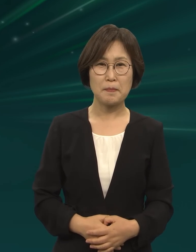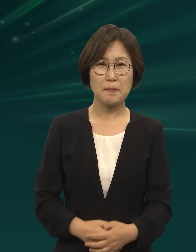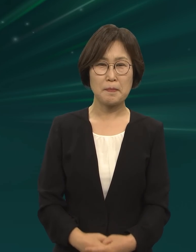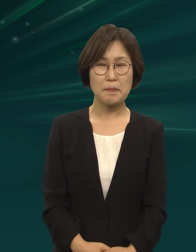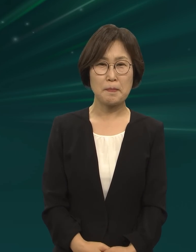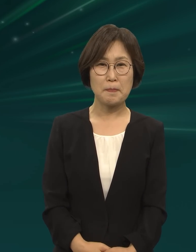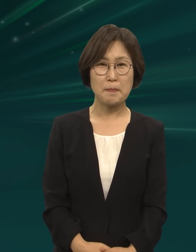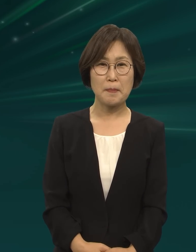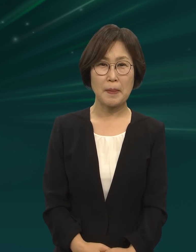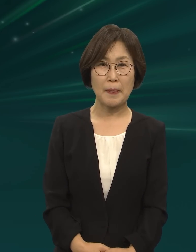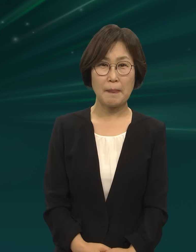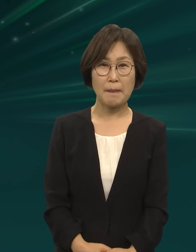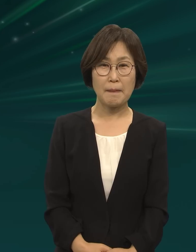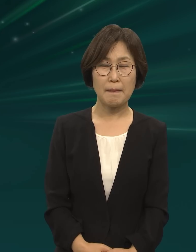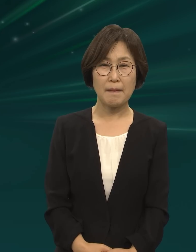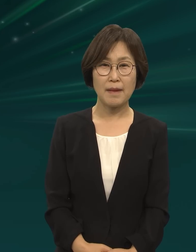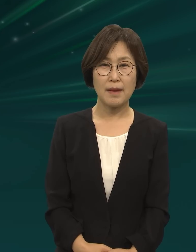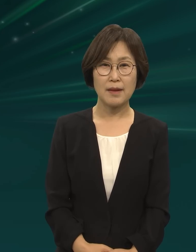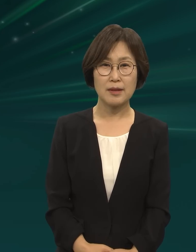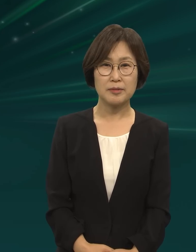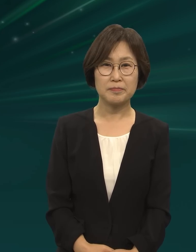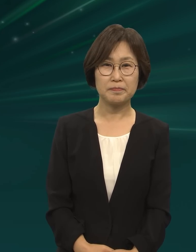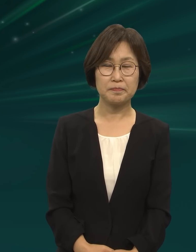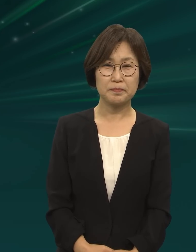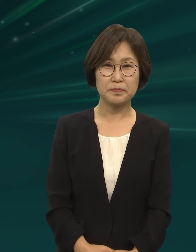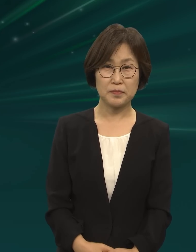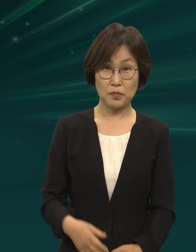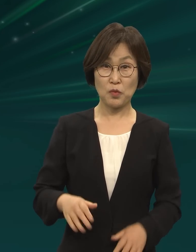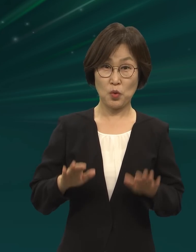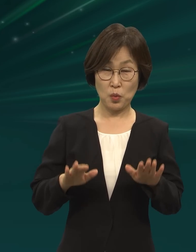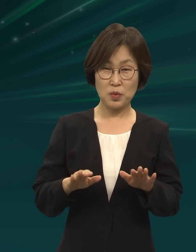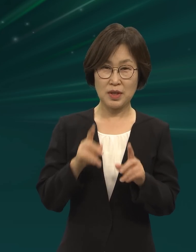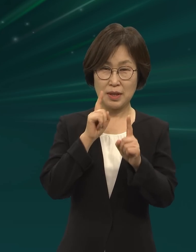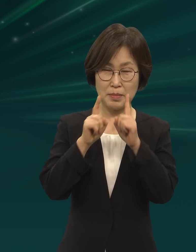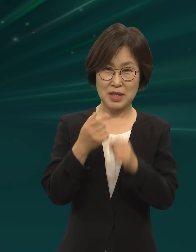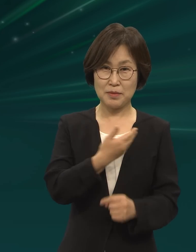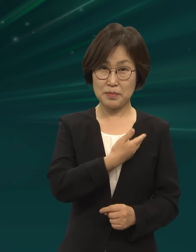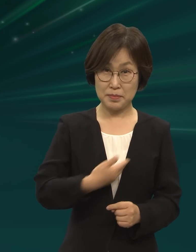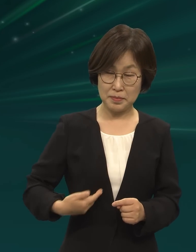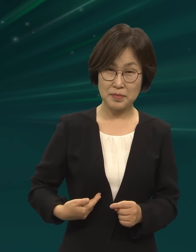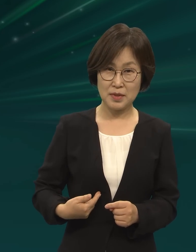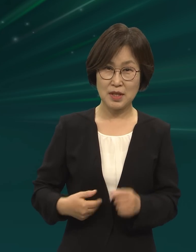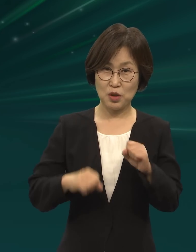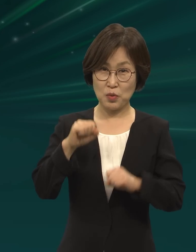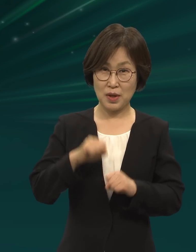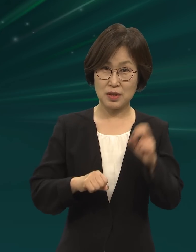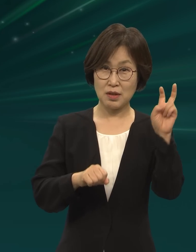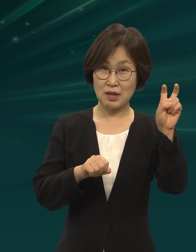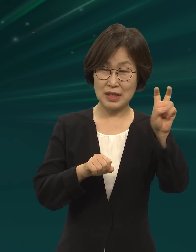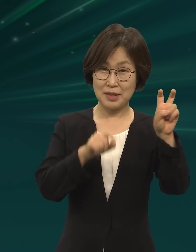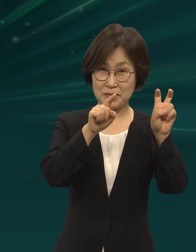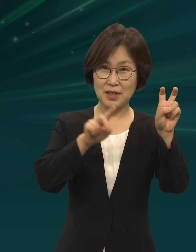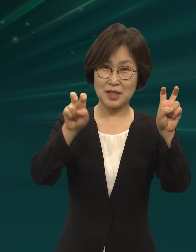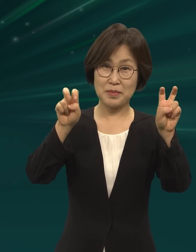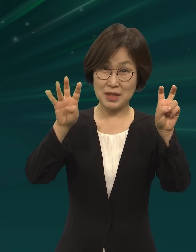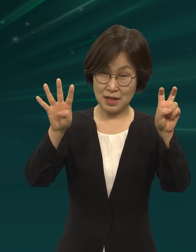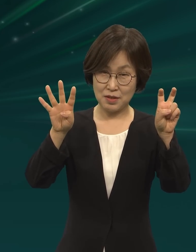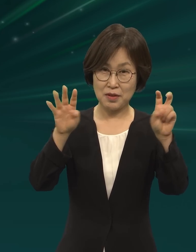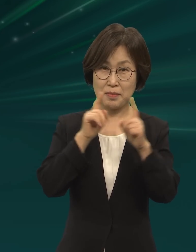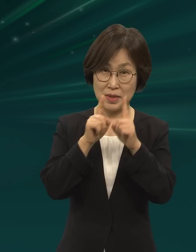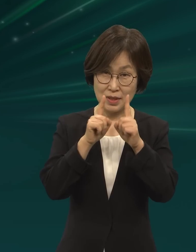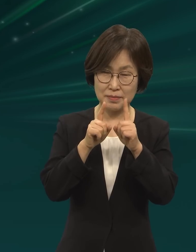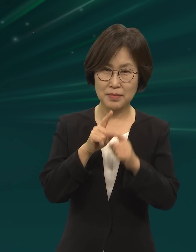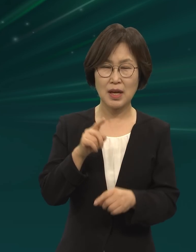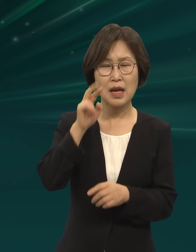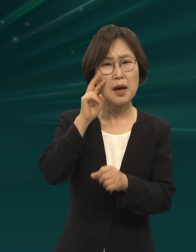네, 오늘 말씀을 이렇게 사도행전 10장 14절에 배웠듯이 사도 바울의 그 사명에